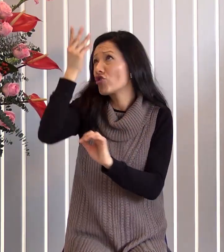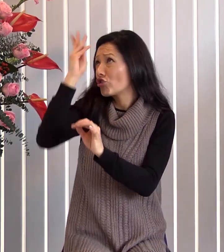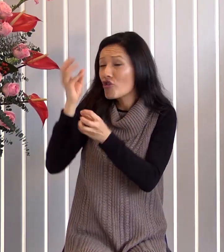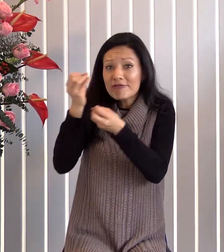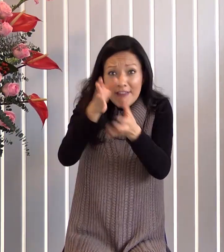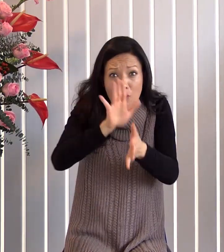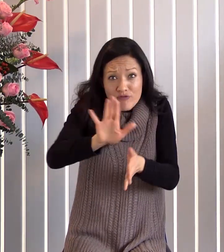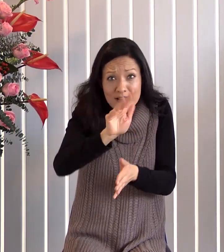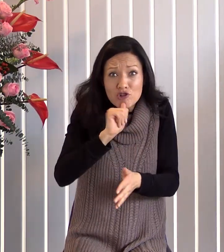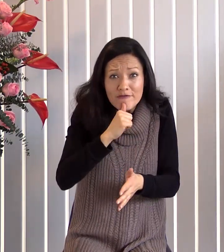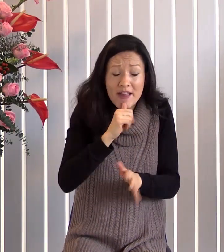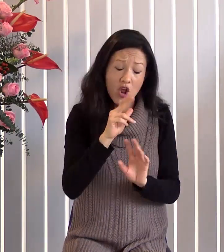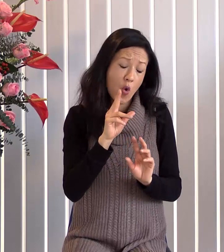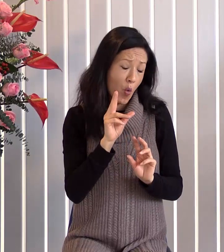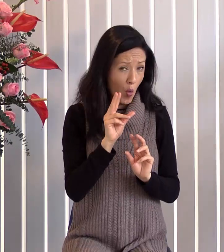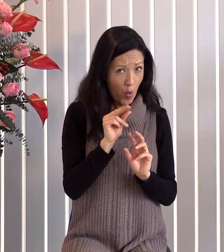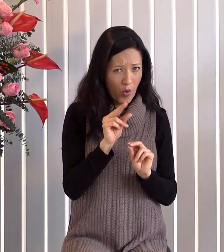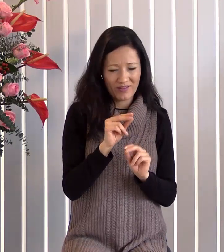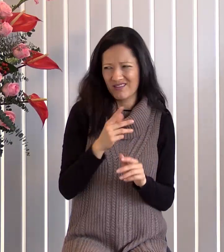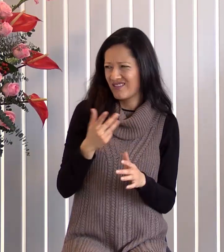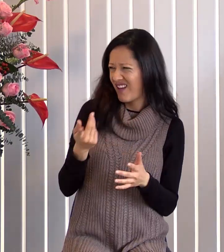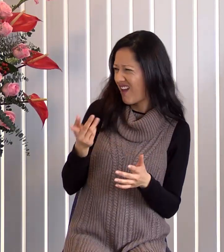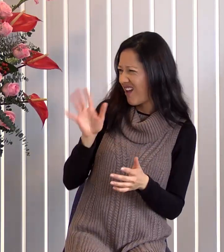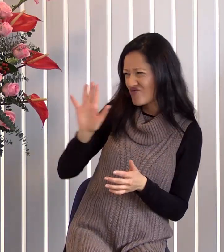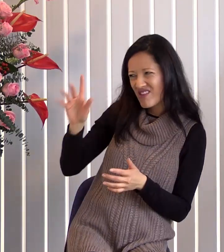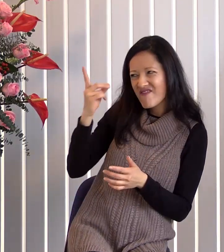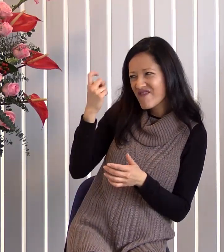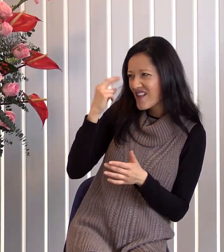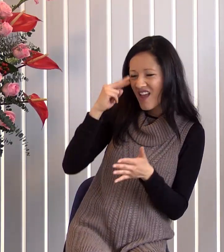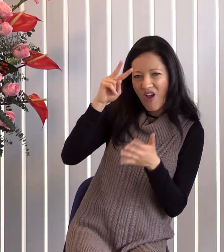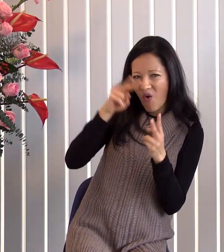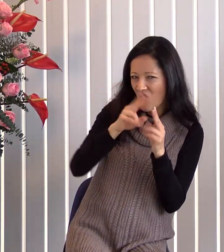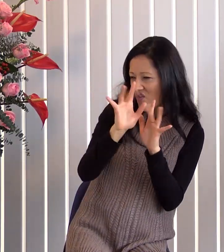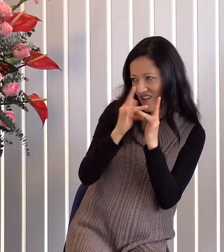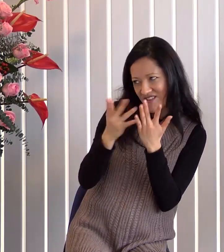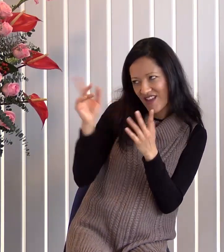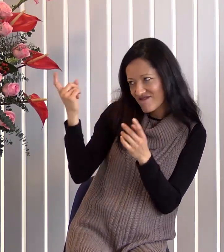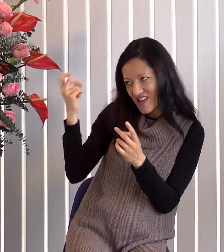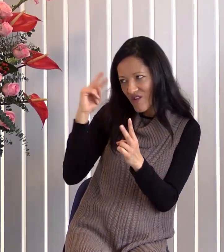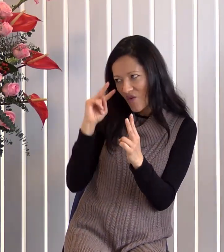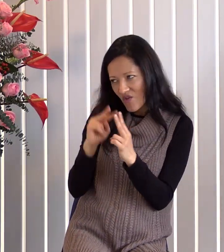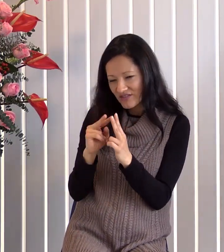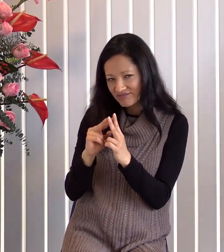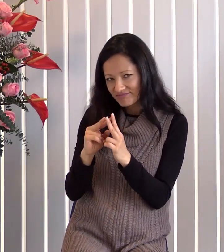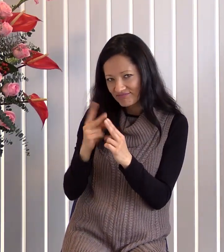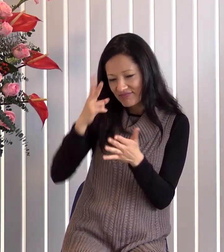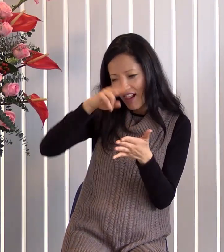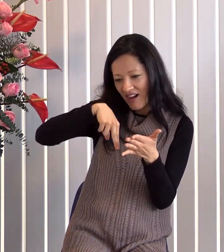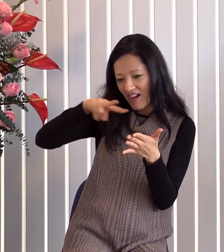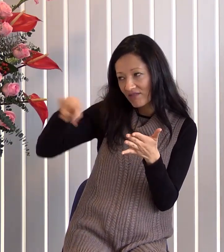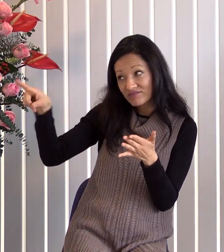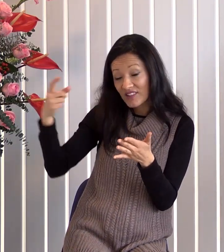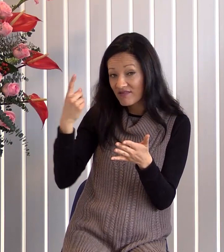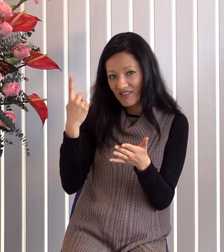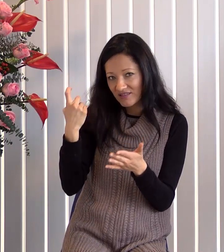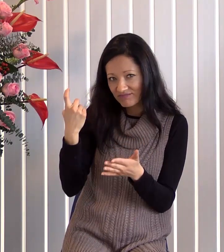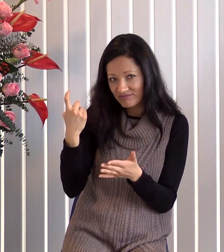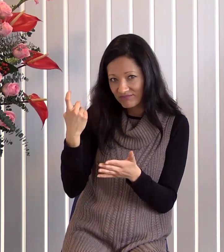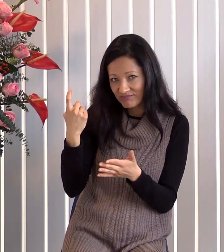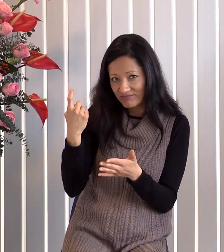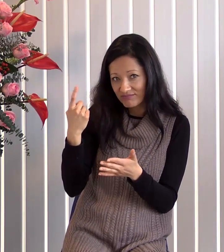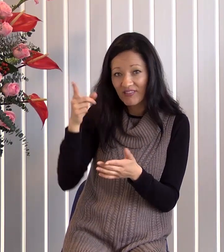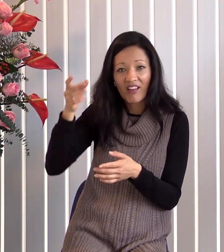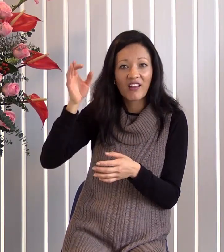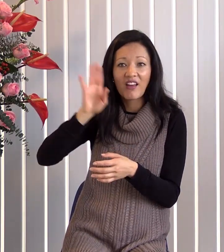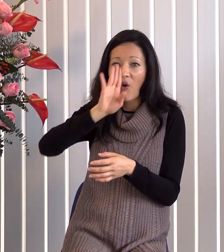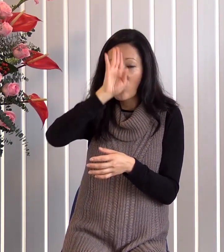que sufras. No, entonces usted no ha leído la Biblia. Entonces usted no ha leído las Escrituras. Usted se